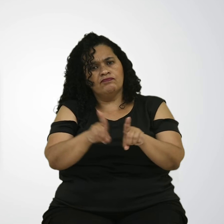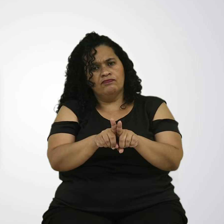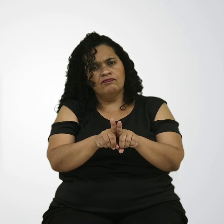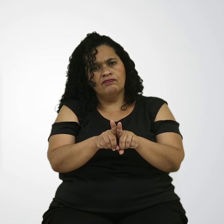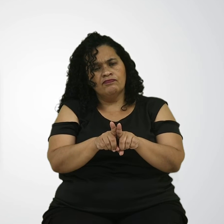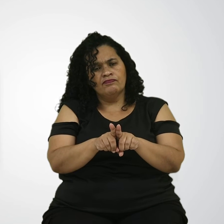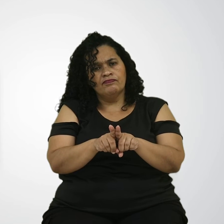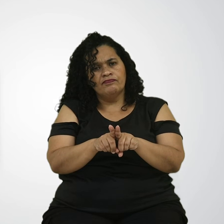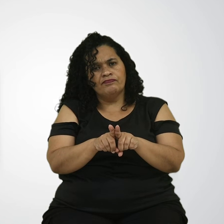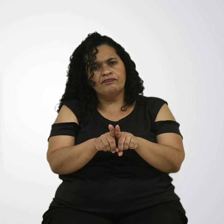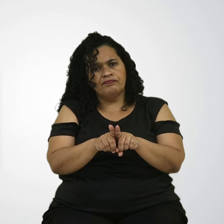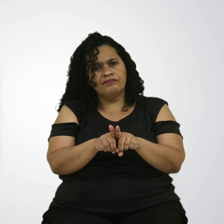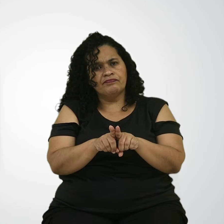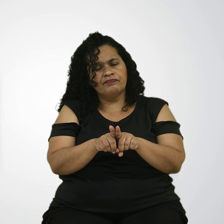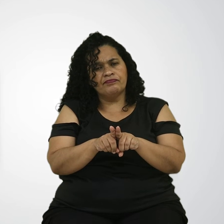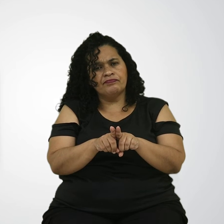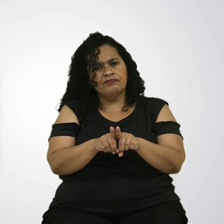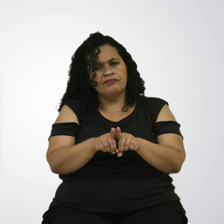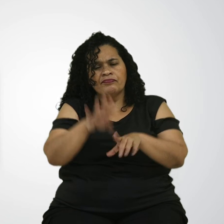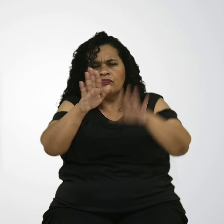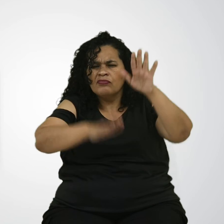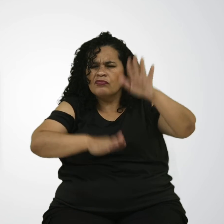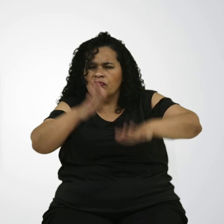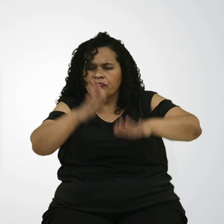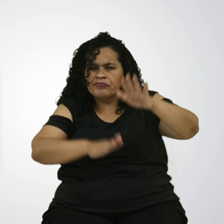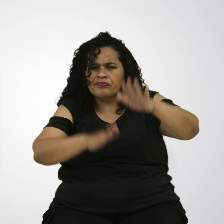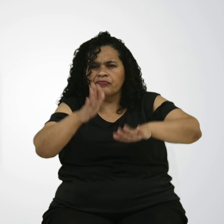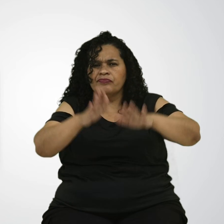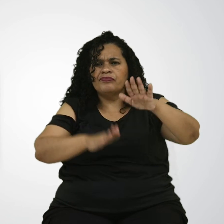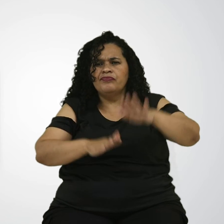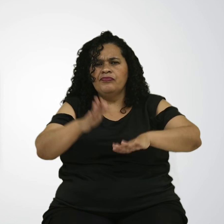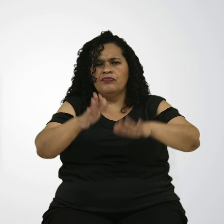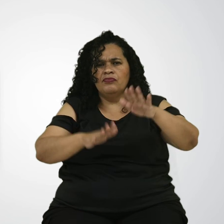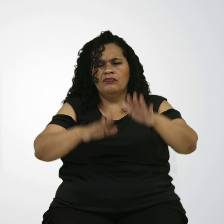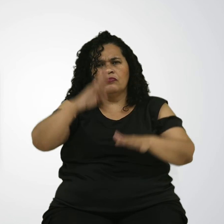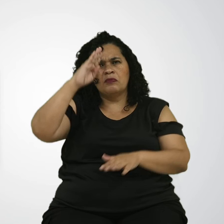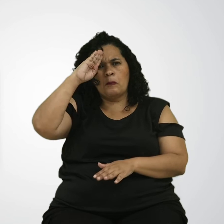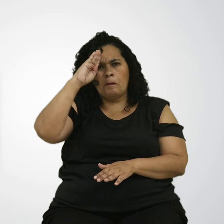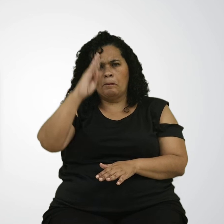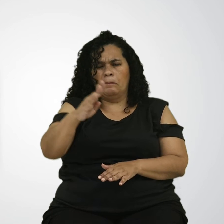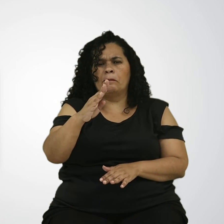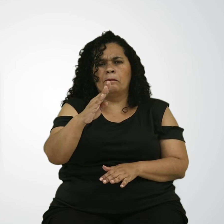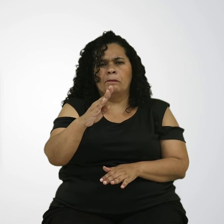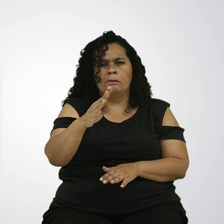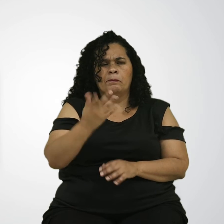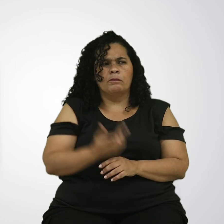Olha para onde nós vemos, muitas vezes, filhos, principalmente de classe média,